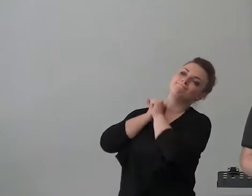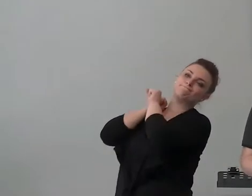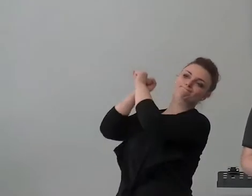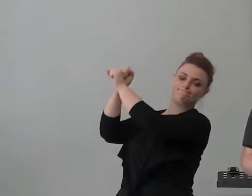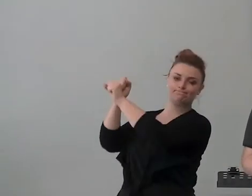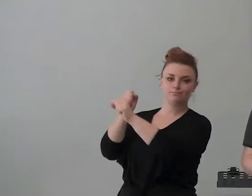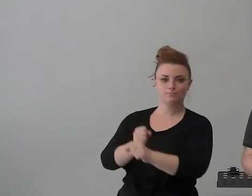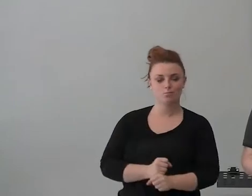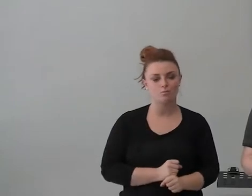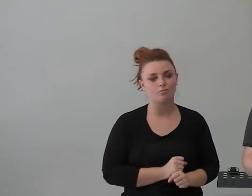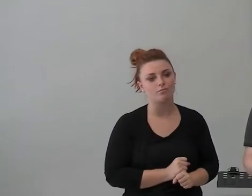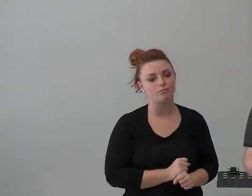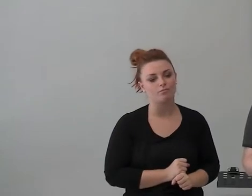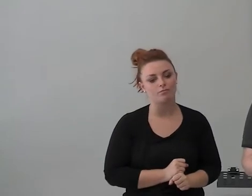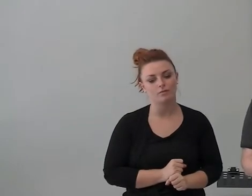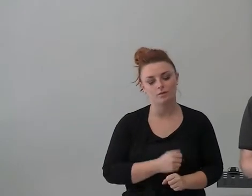La stessa storia abbiamo in Matteo